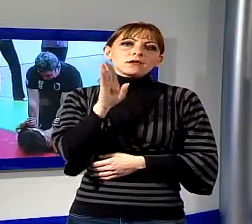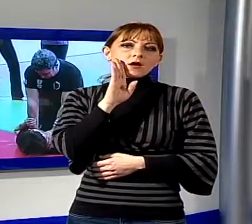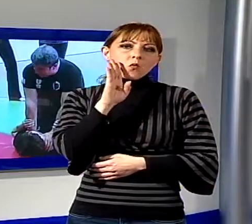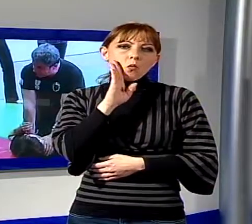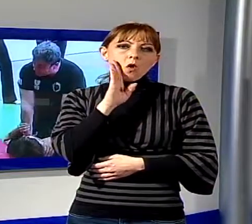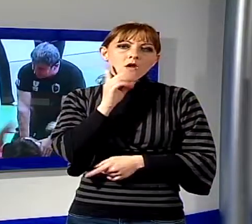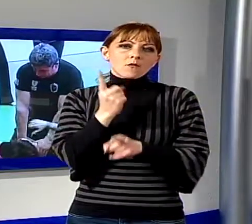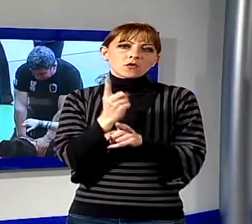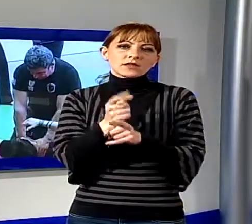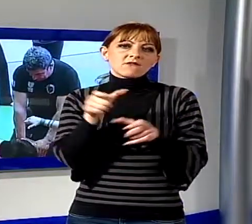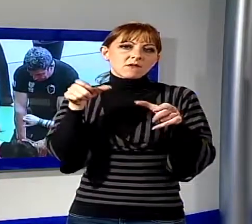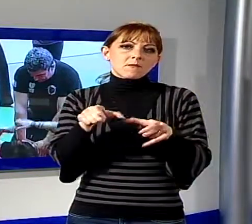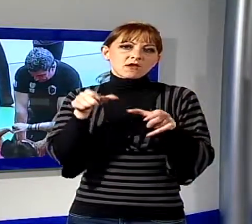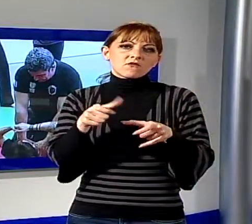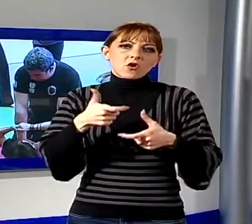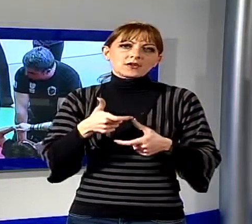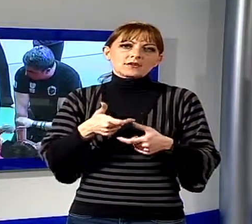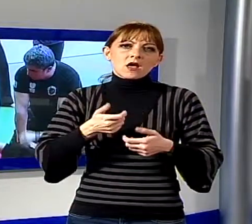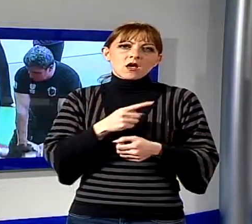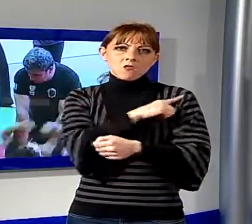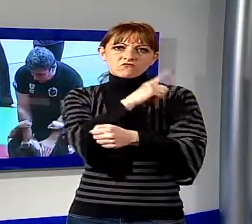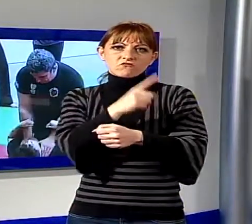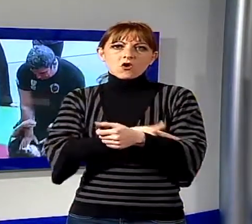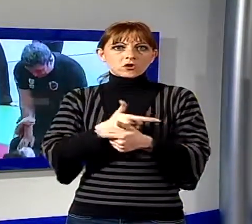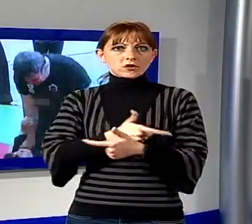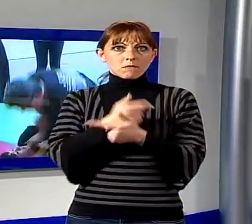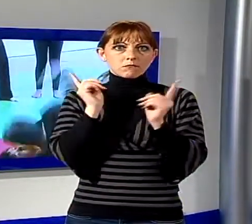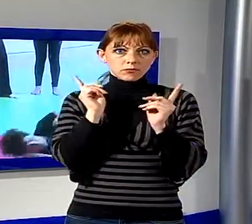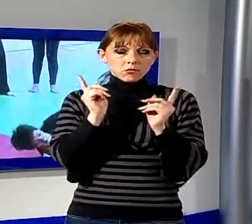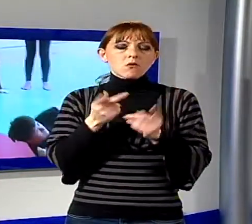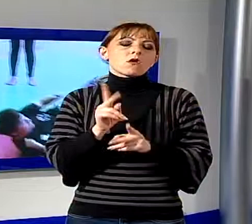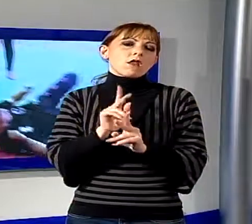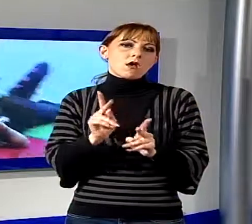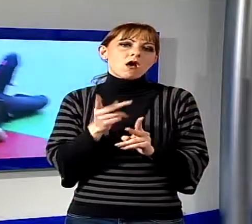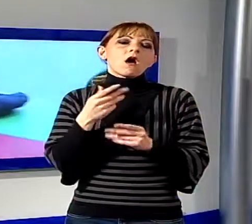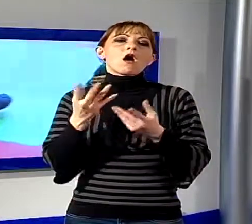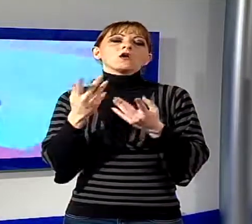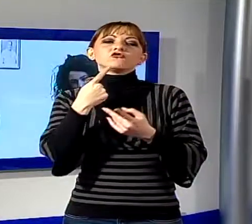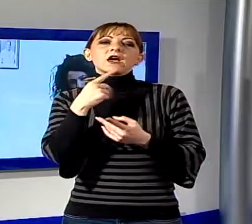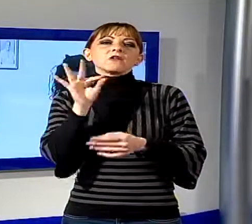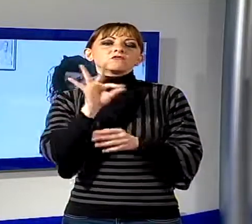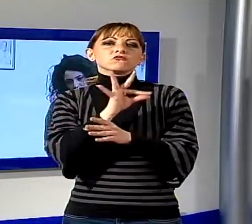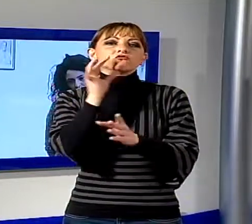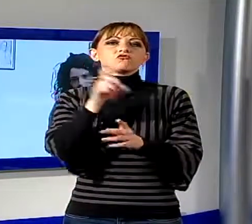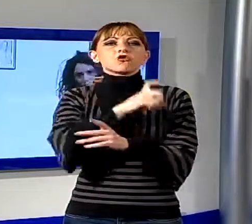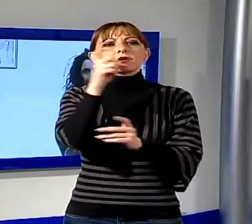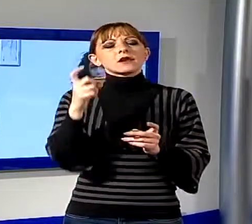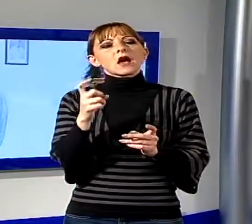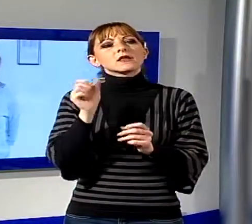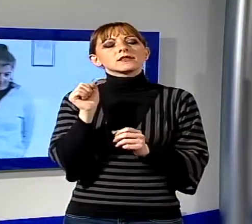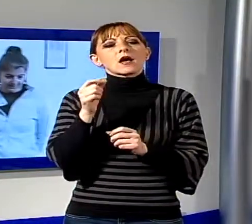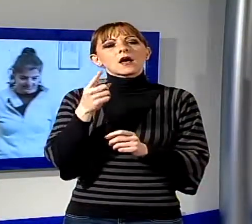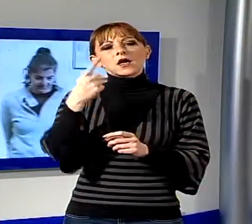di Barga. L'associazione sportiva ha organizzato un'intera giornata dedicata alla difesa personale di signore e